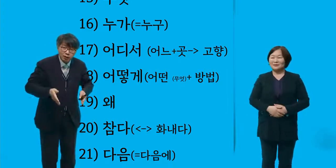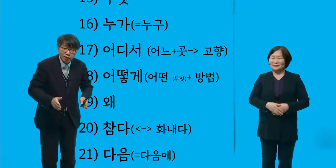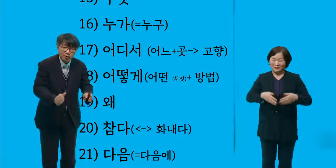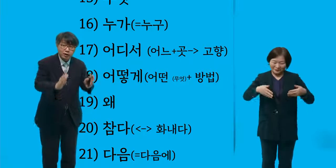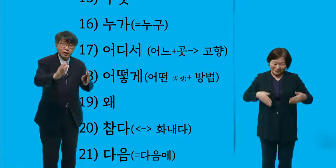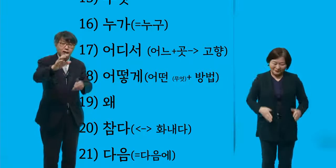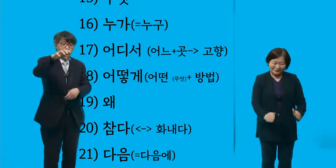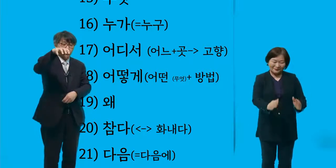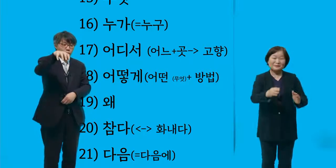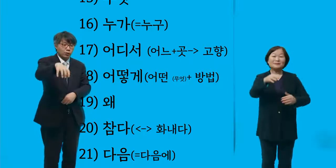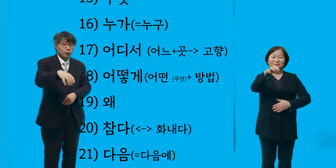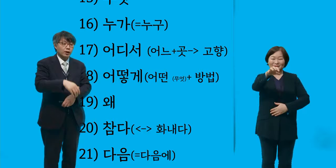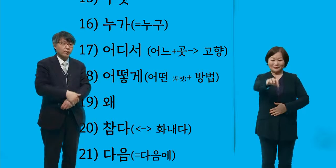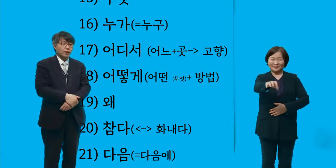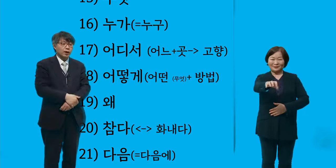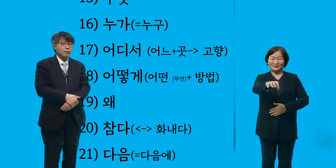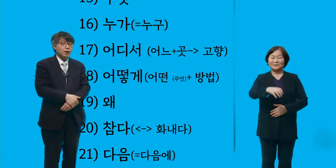배우니까요. 태어난 곳, 고향입니다.